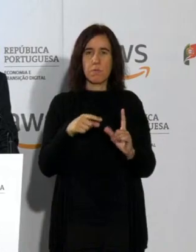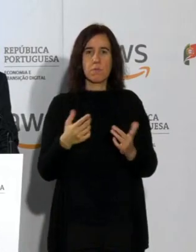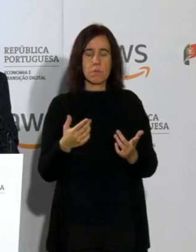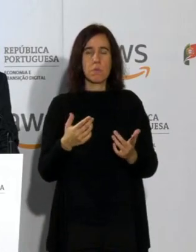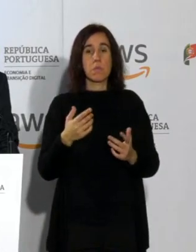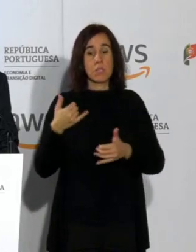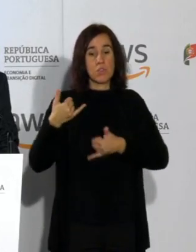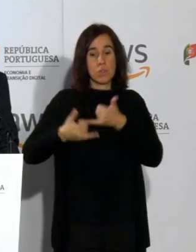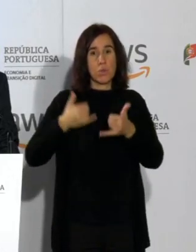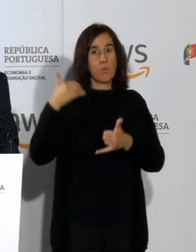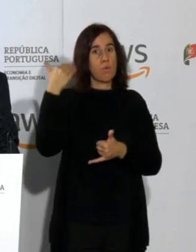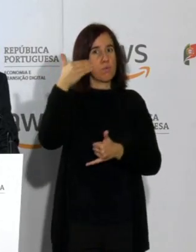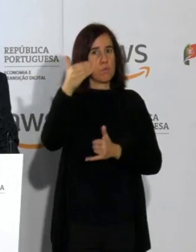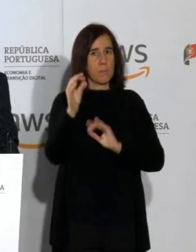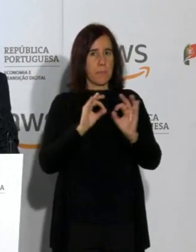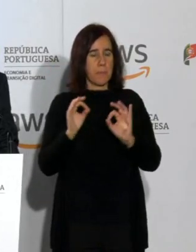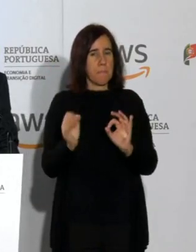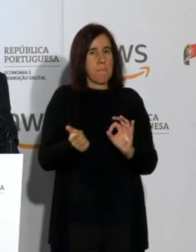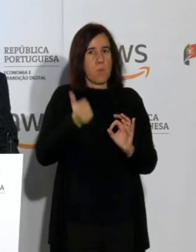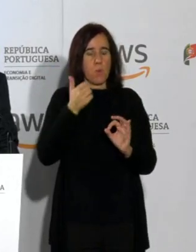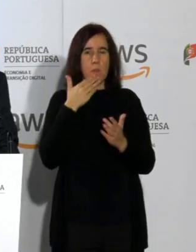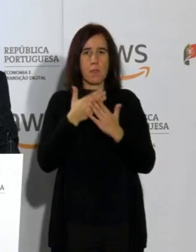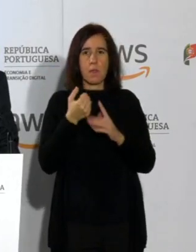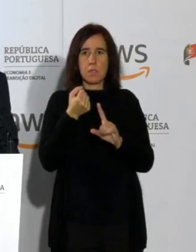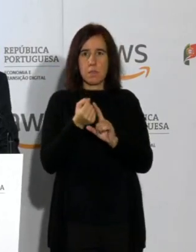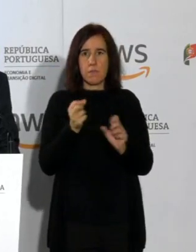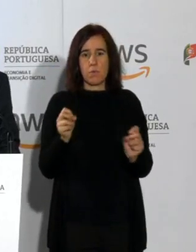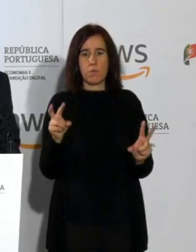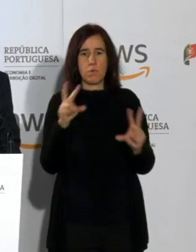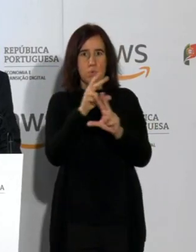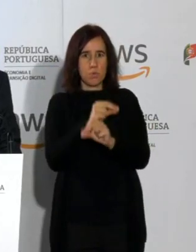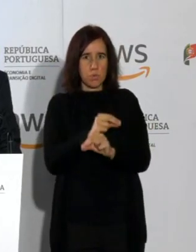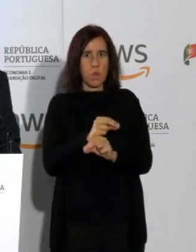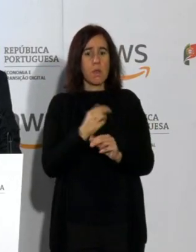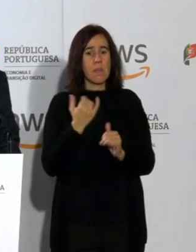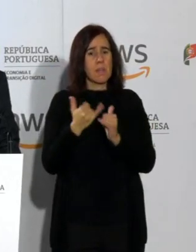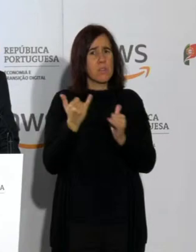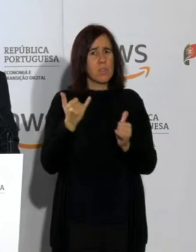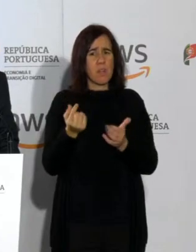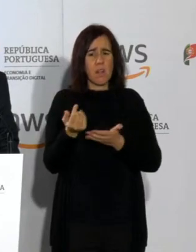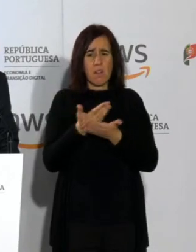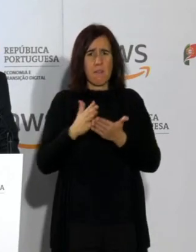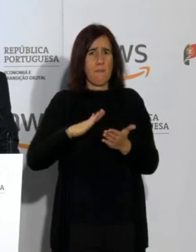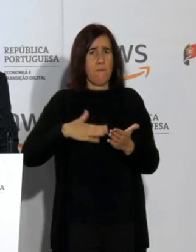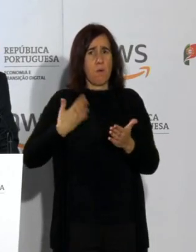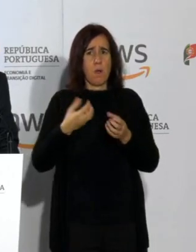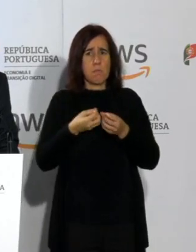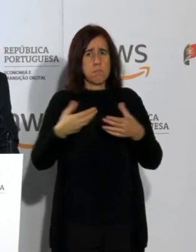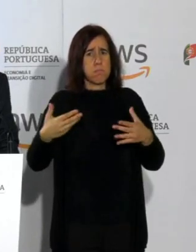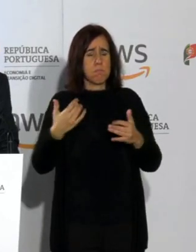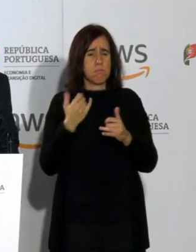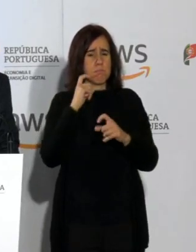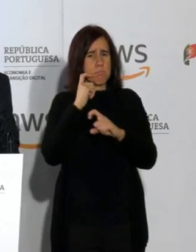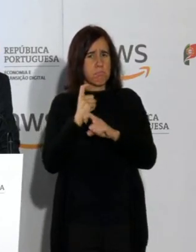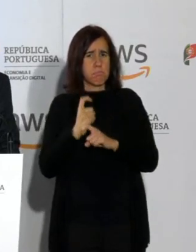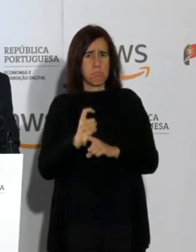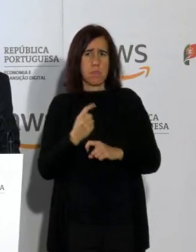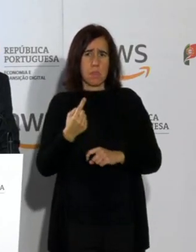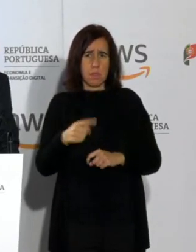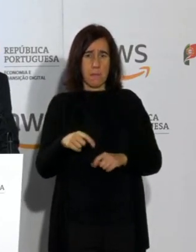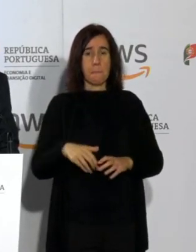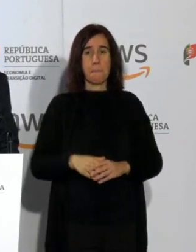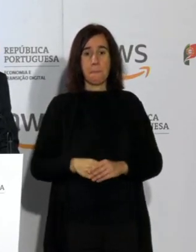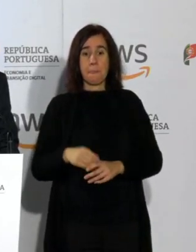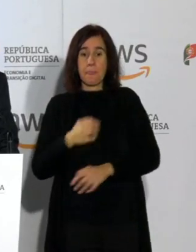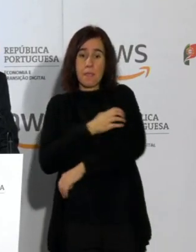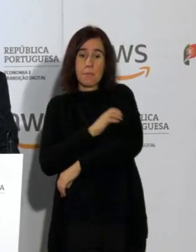que as gerações futuras estejam melhor preparadas para os novos desafios de uma economia digital cada vez mais sofisticada e exigente, capacitando-os com